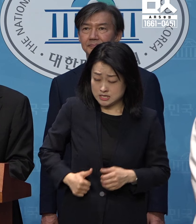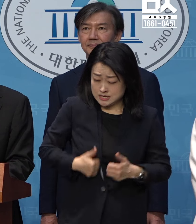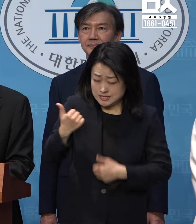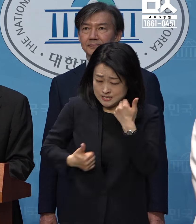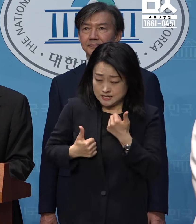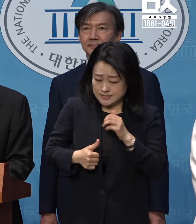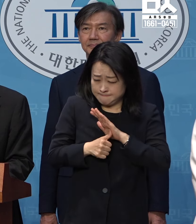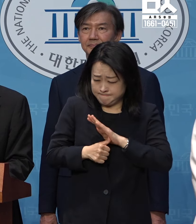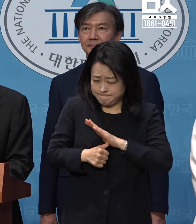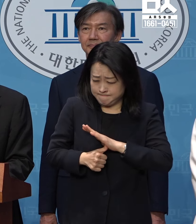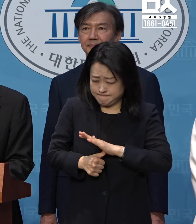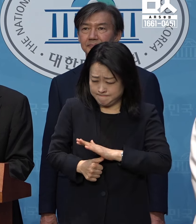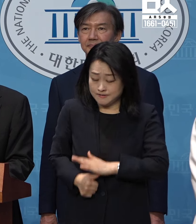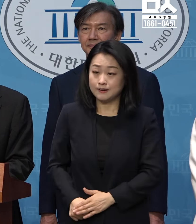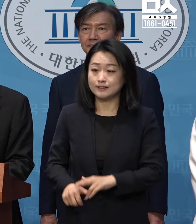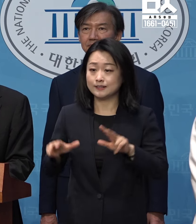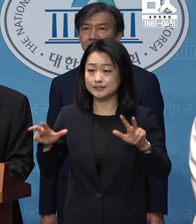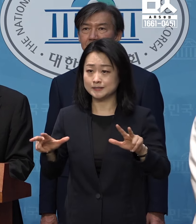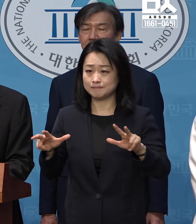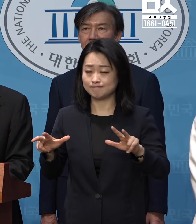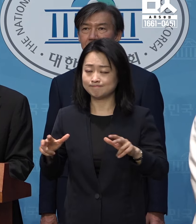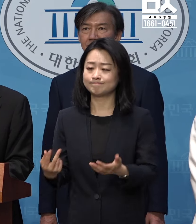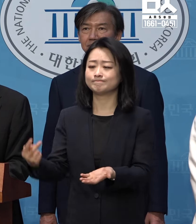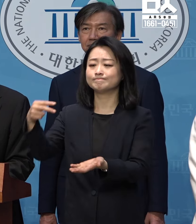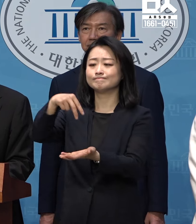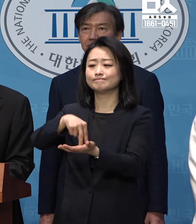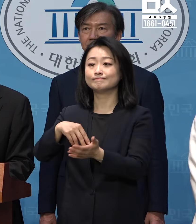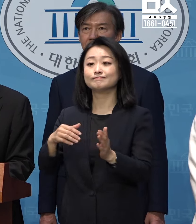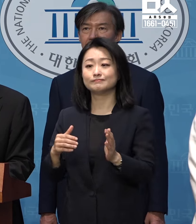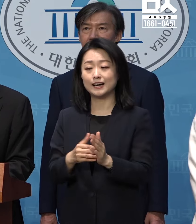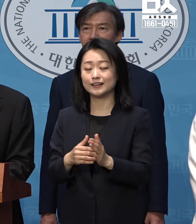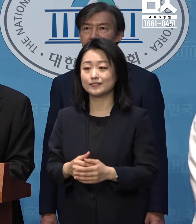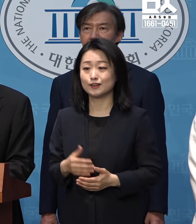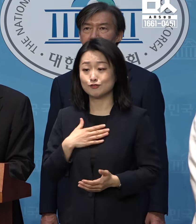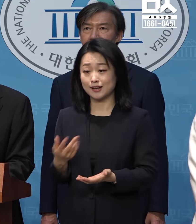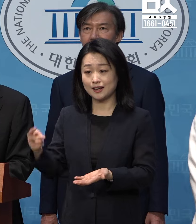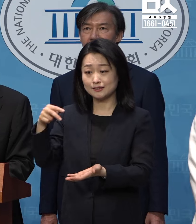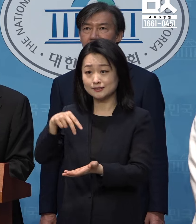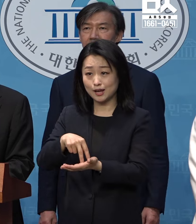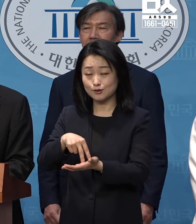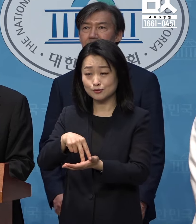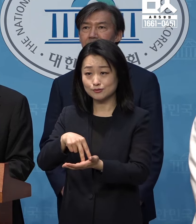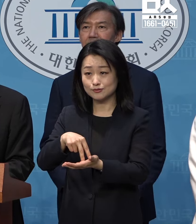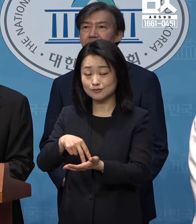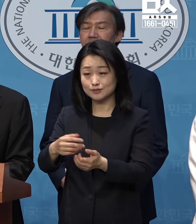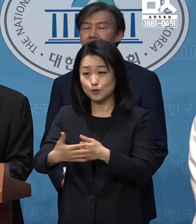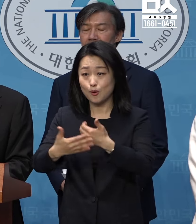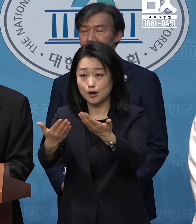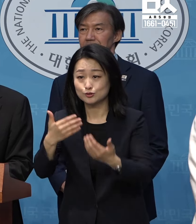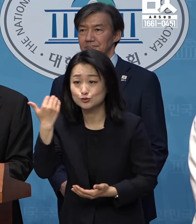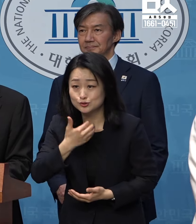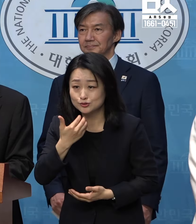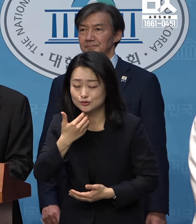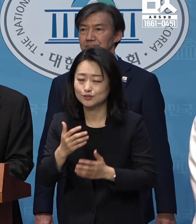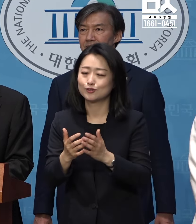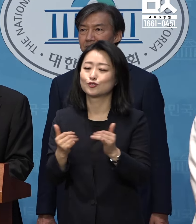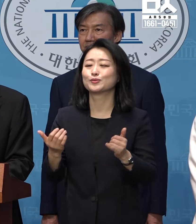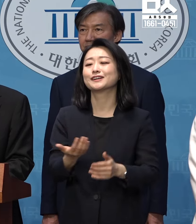삼켜가며 여기까지 왔습니다. 저희를 이곳에 세우신 분들이 있습니다. 바로